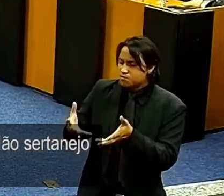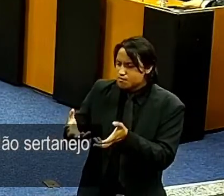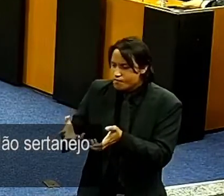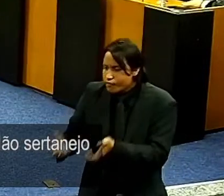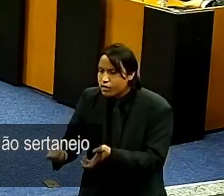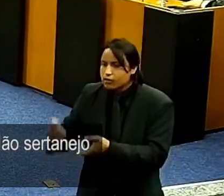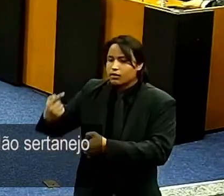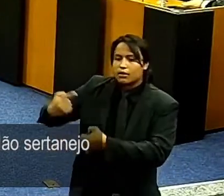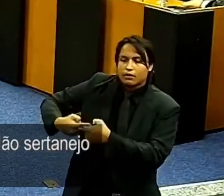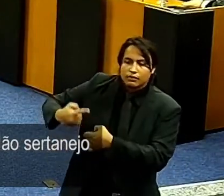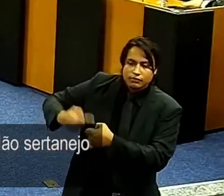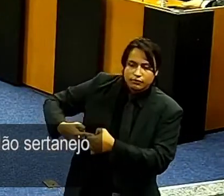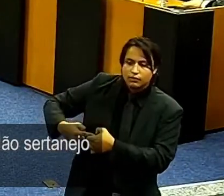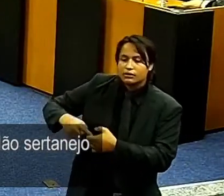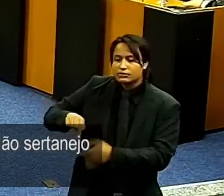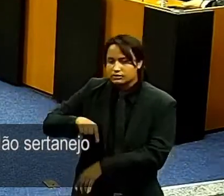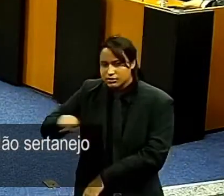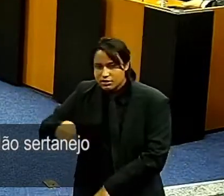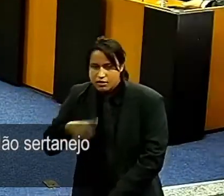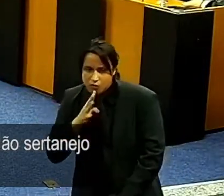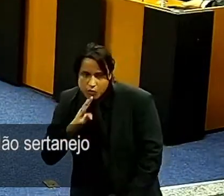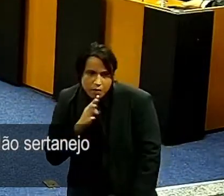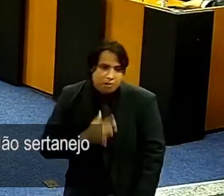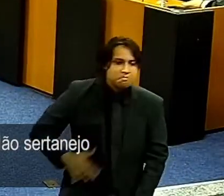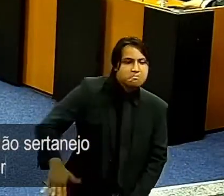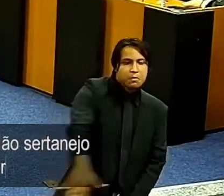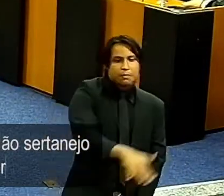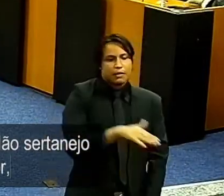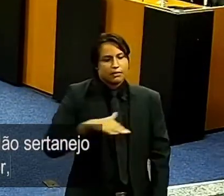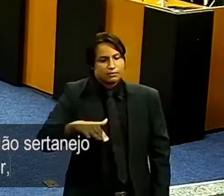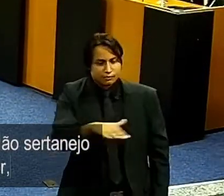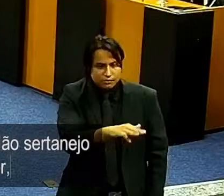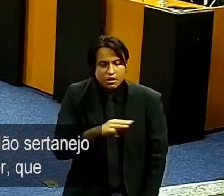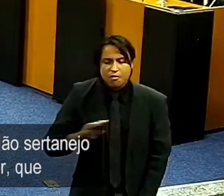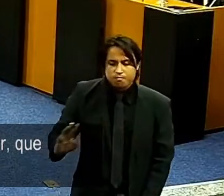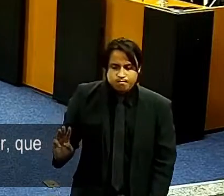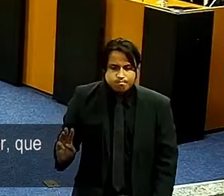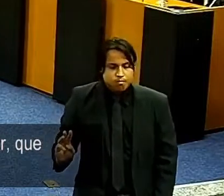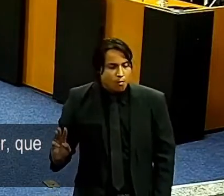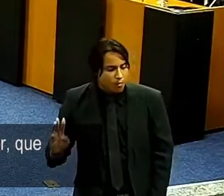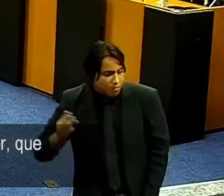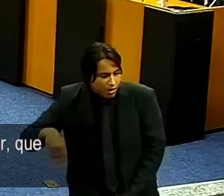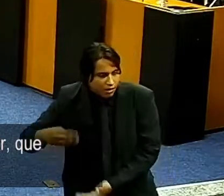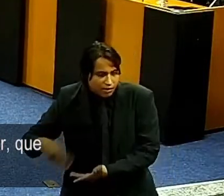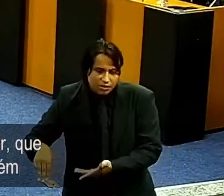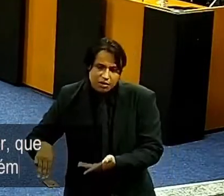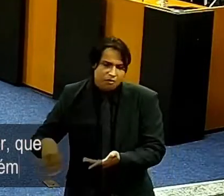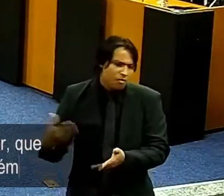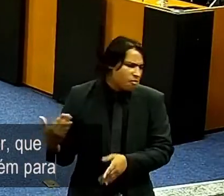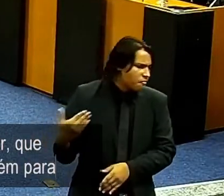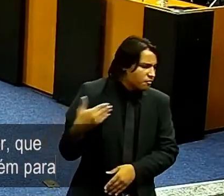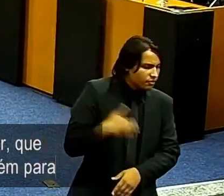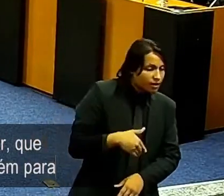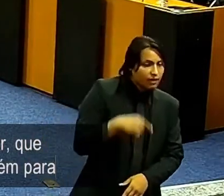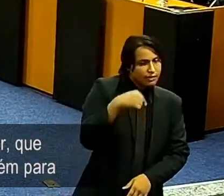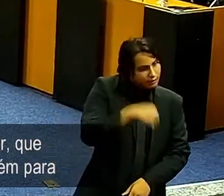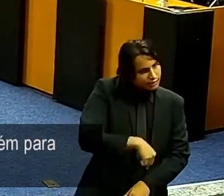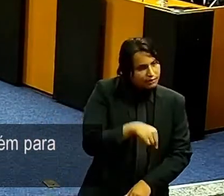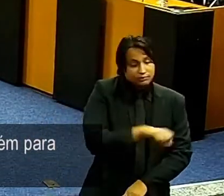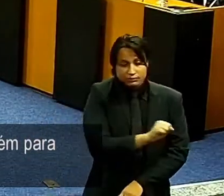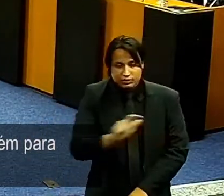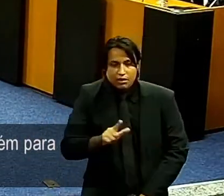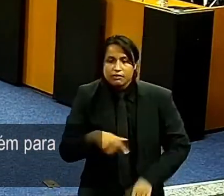interior que conhece todo uma Maranhão como ninguém para chegar na capital para chegar à